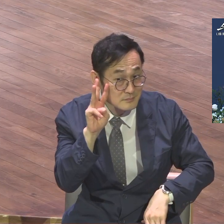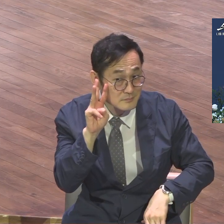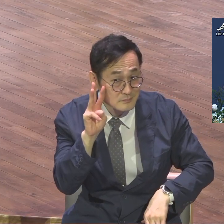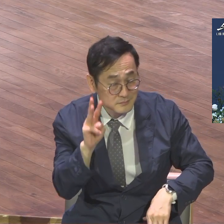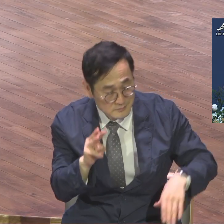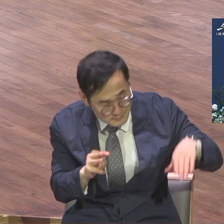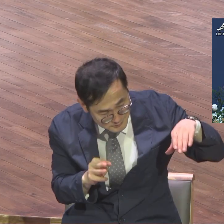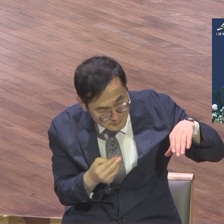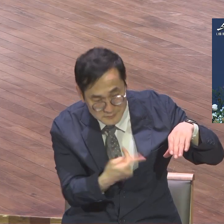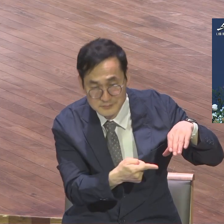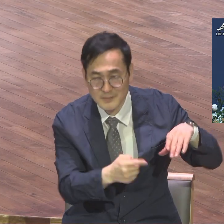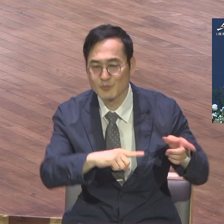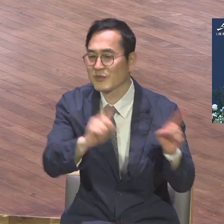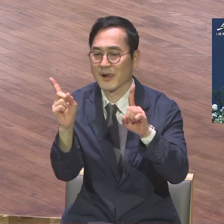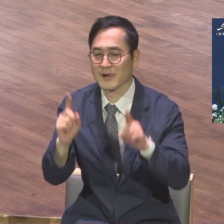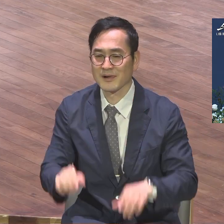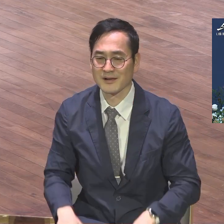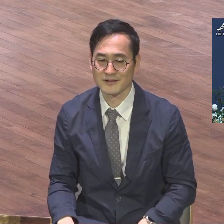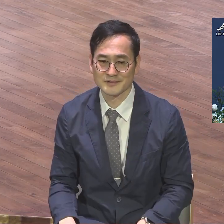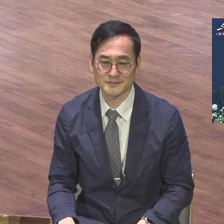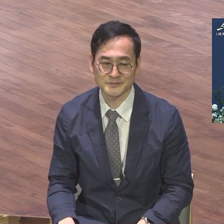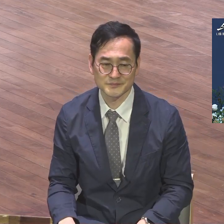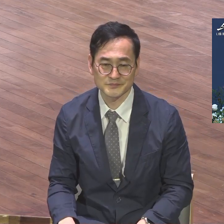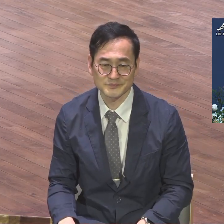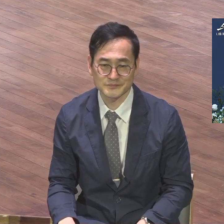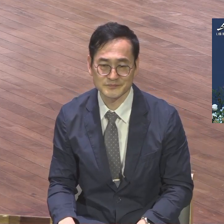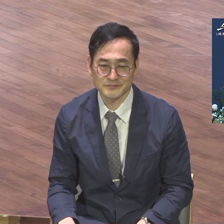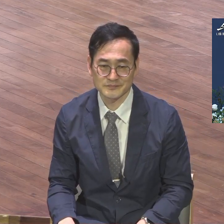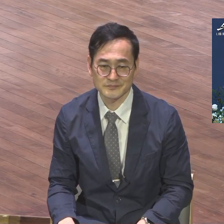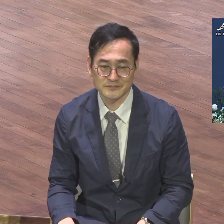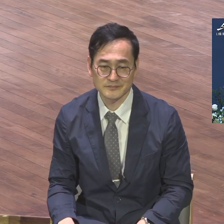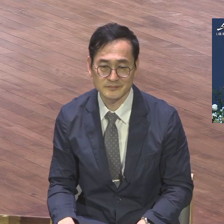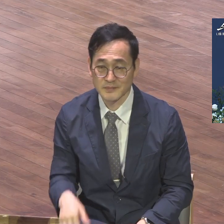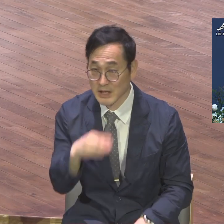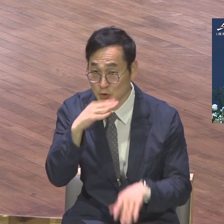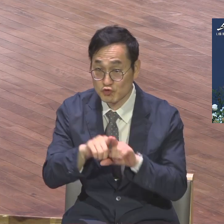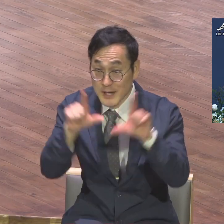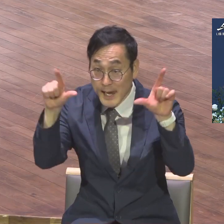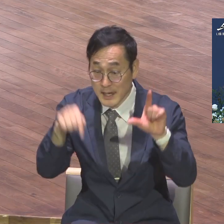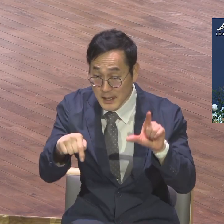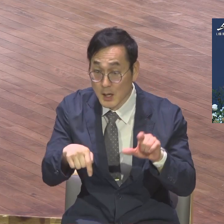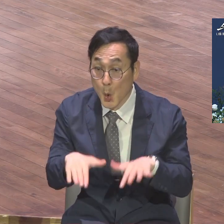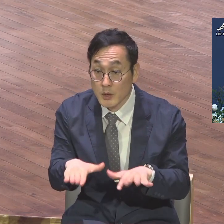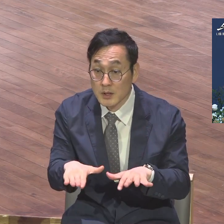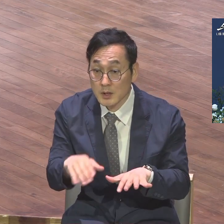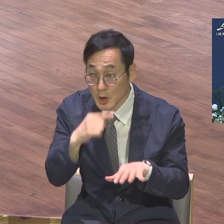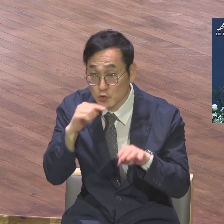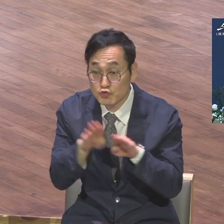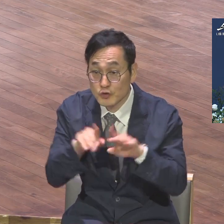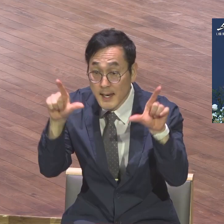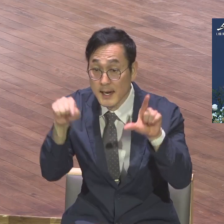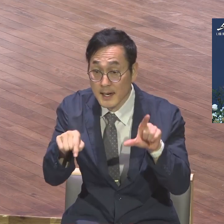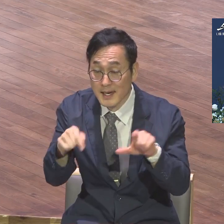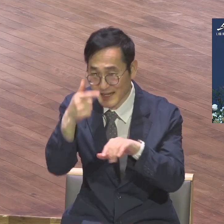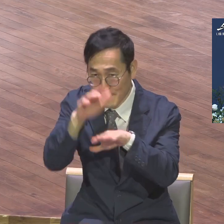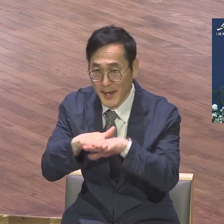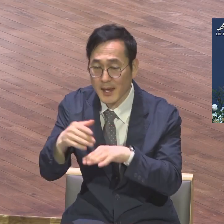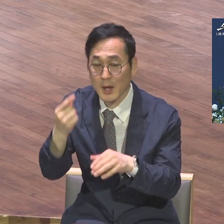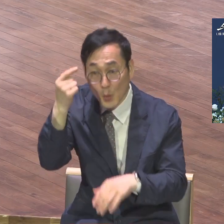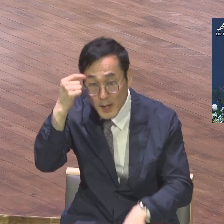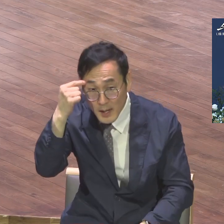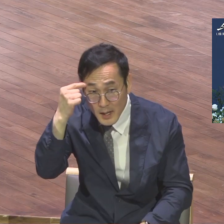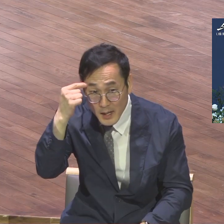예언한 대로 부활하셨습니다. 우리가 주일을 왜 지키느냐? 주일을 지키러 가자, 예배드리러 가자, 이